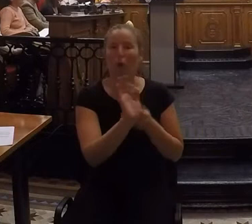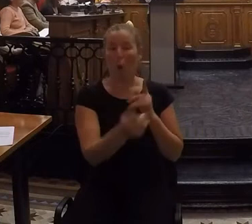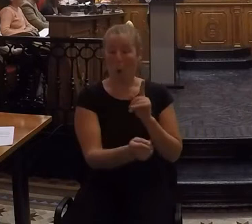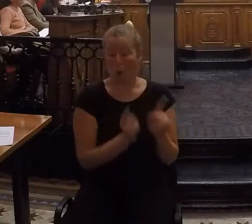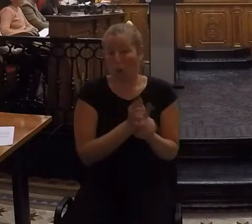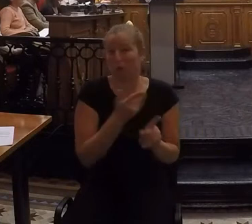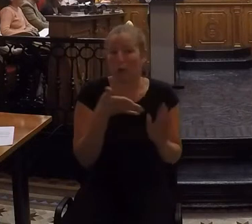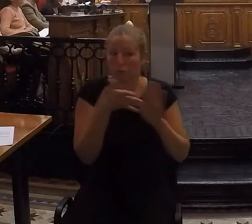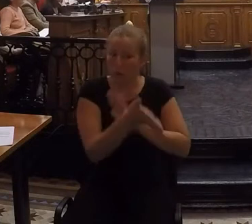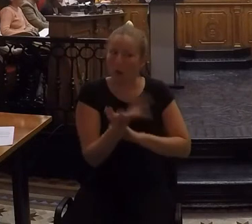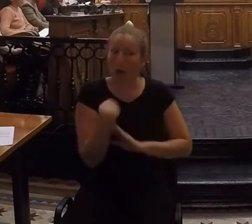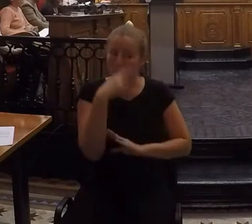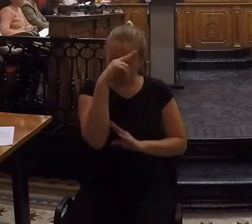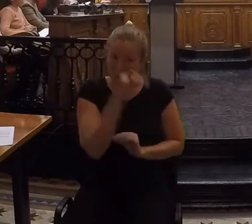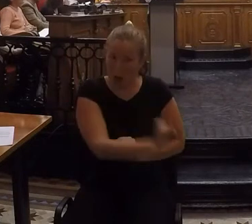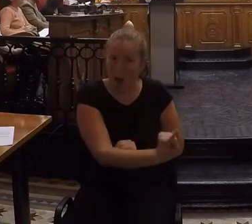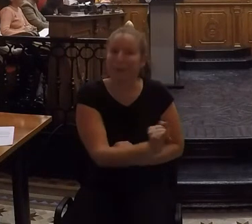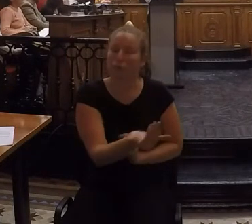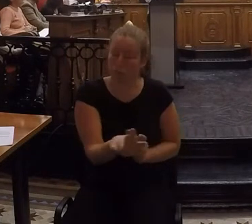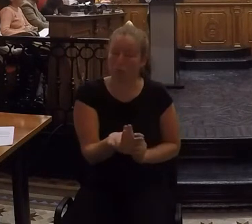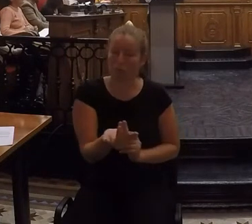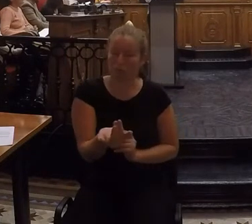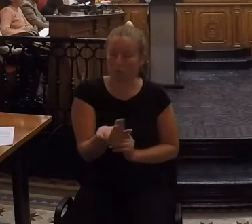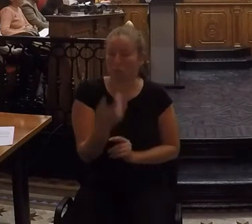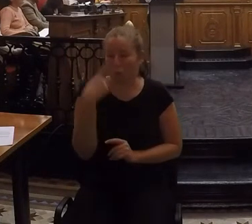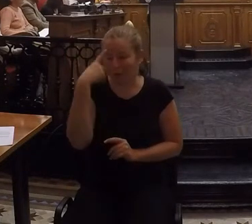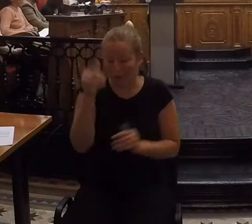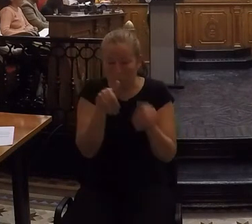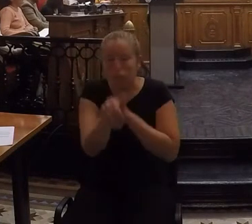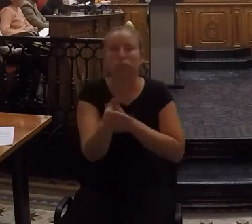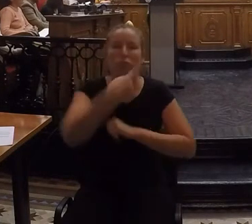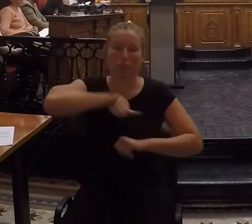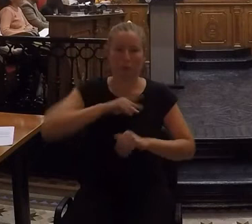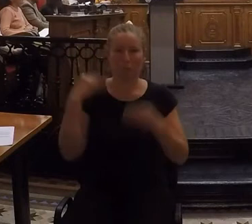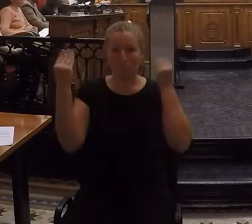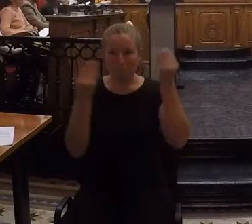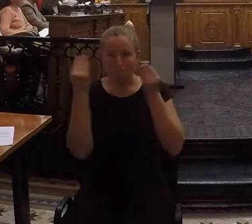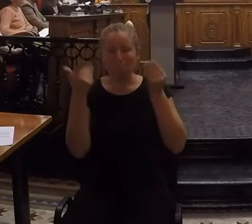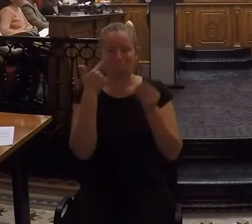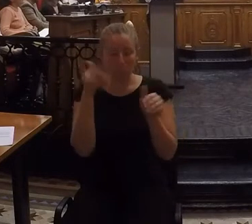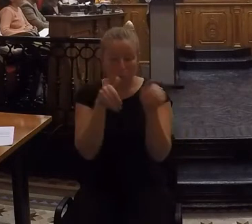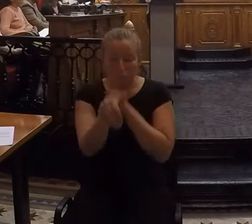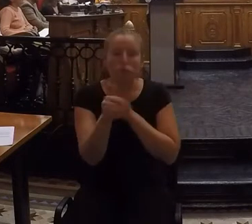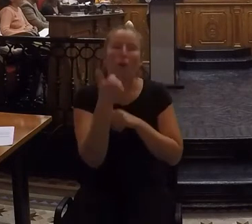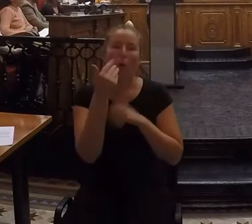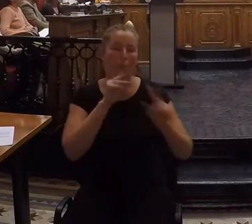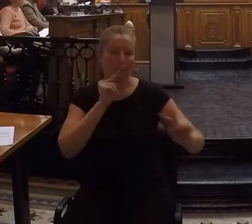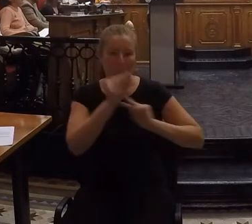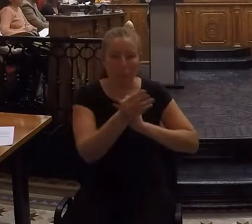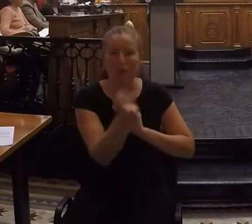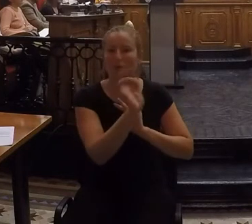de carácter bastante variopinto serán individualmente contestados y publicados, tanto las alegaciones como